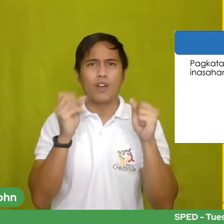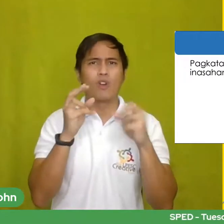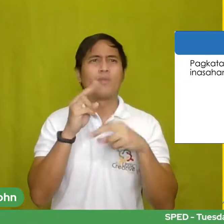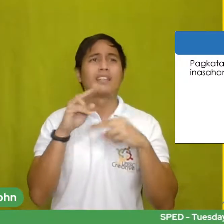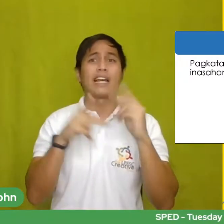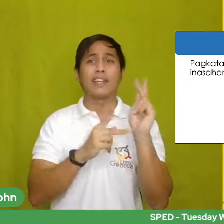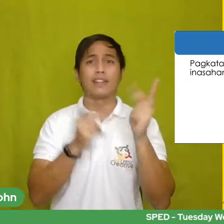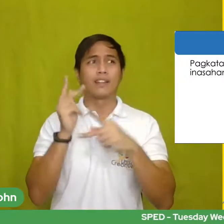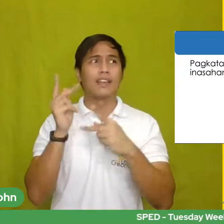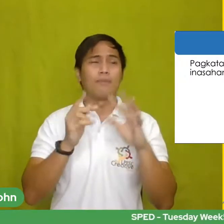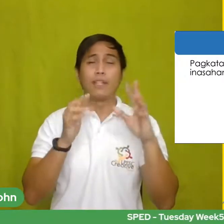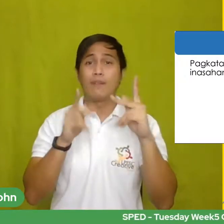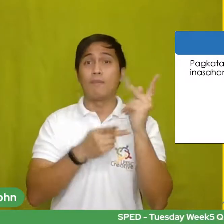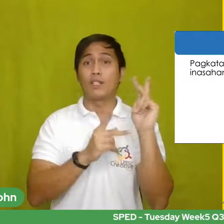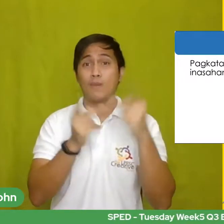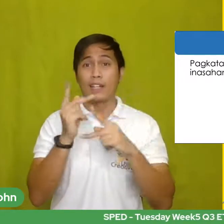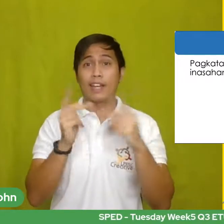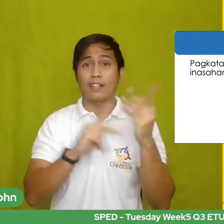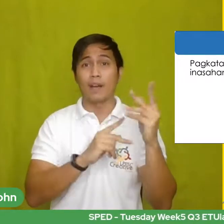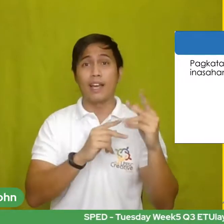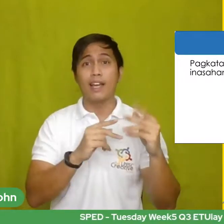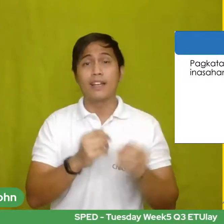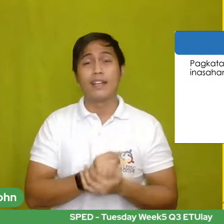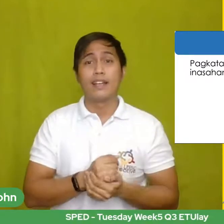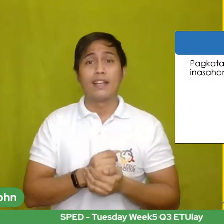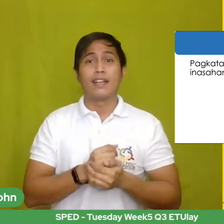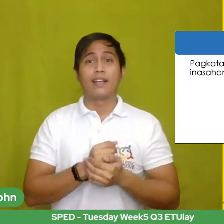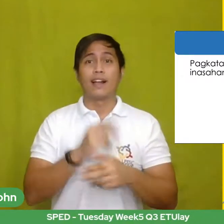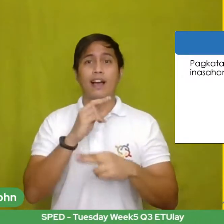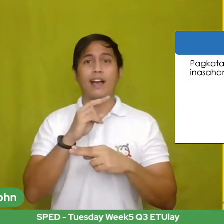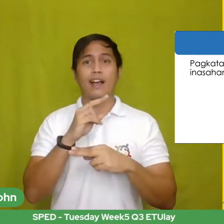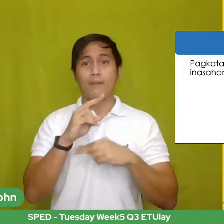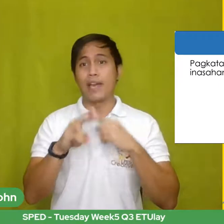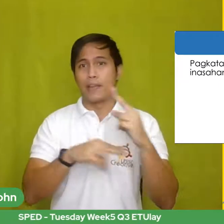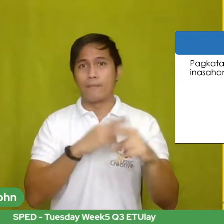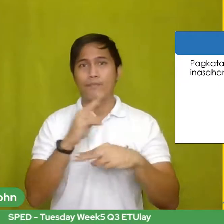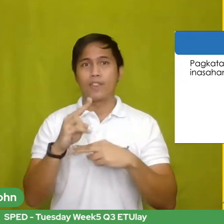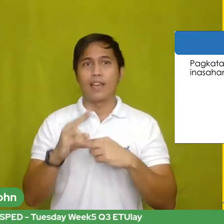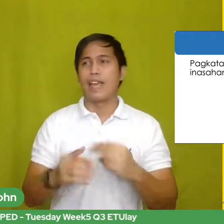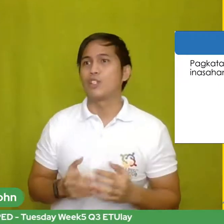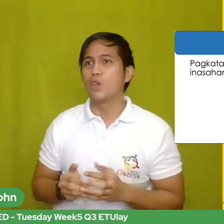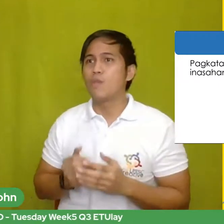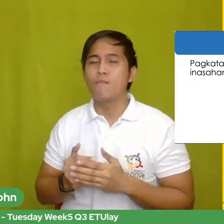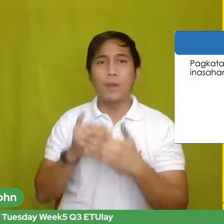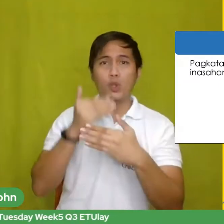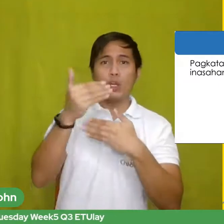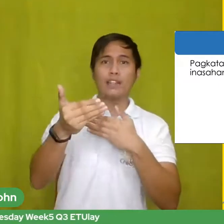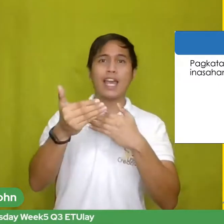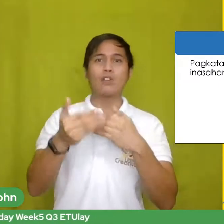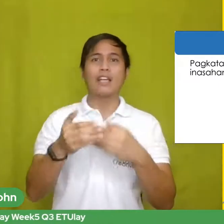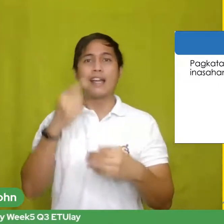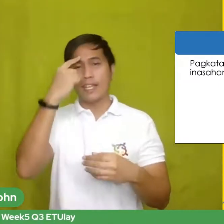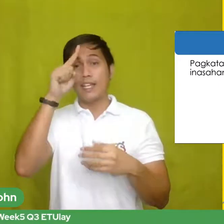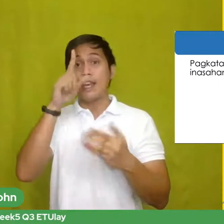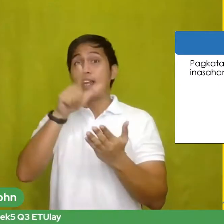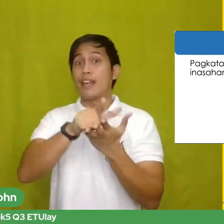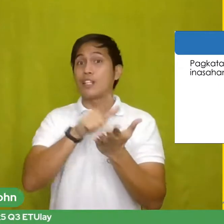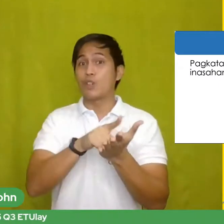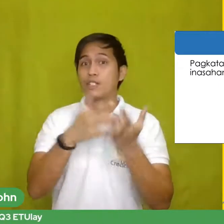kung anumang sakit. At madali sumakit natin mga kamay. Ayan. So, magpatuloy na tayo sa ating lesson sa